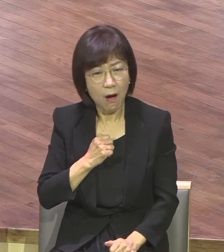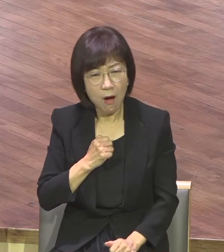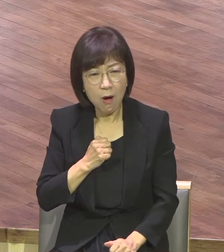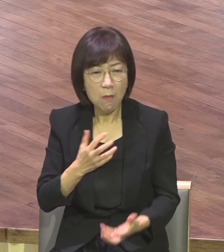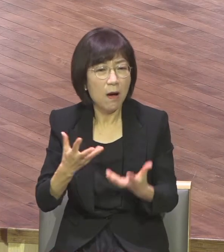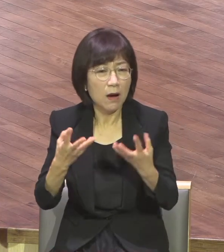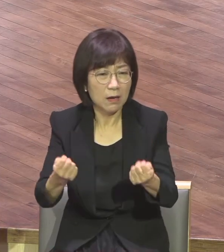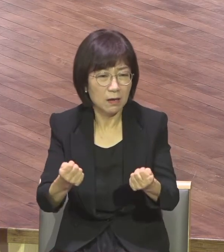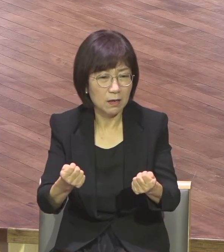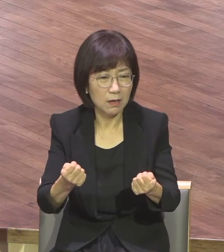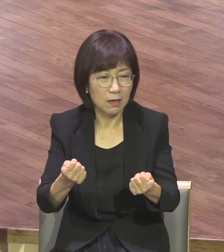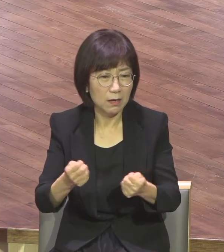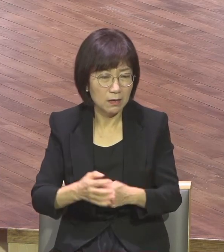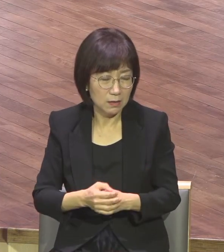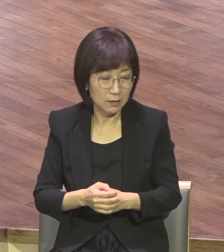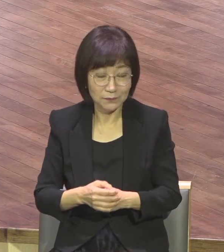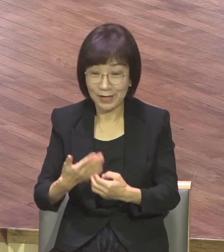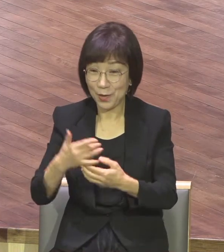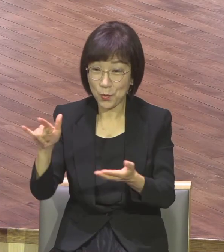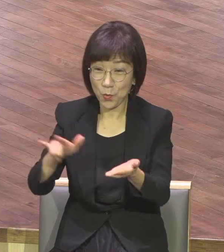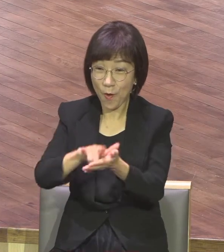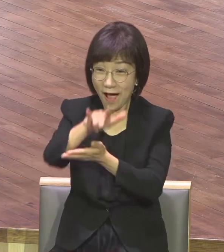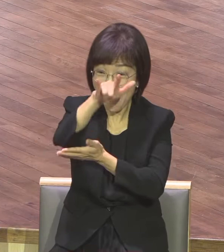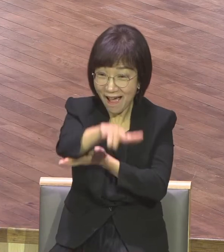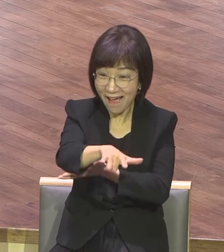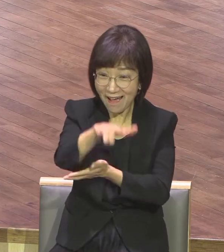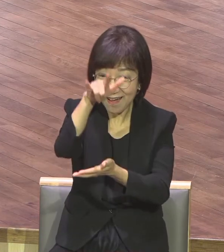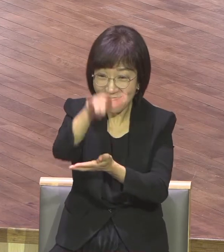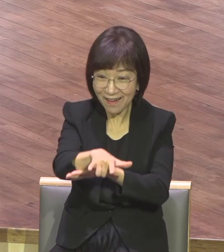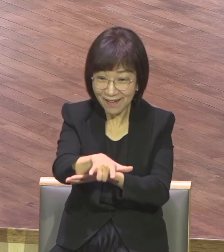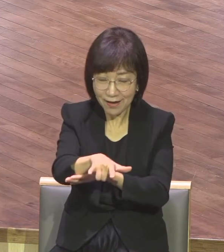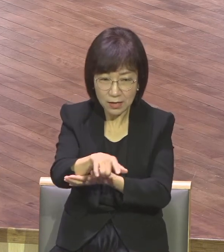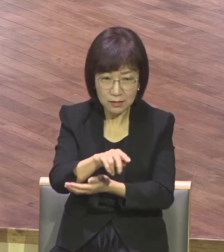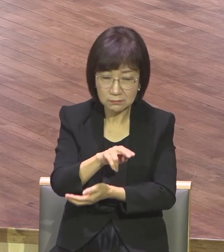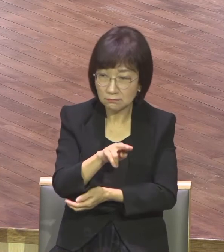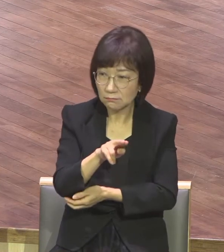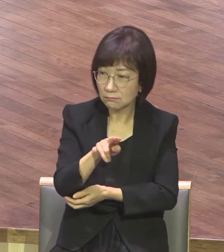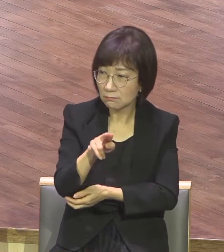아니 공식적으로 한 그 공항에서도 보니까 딱 이